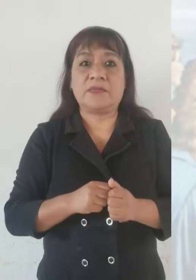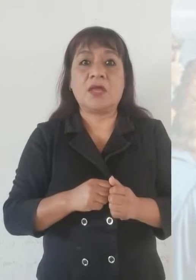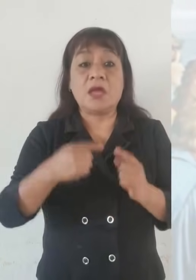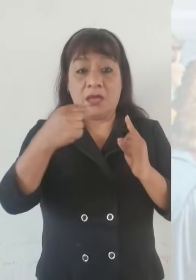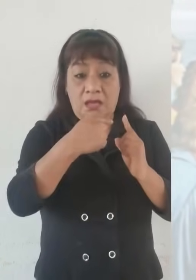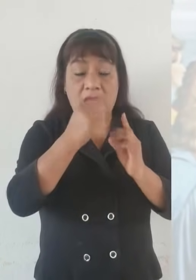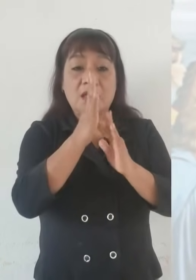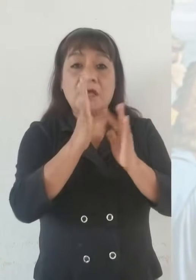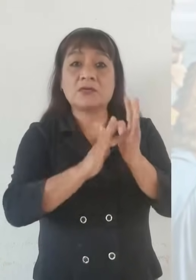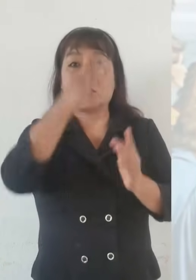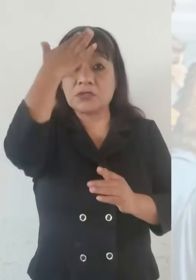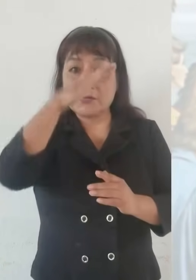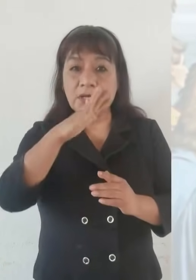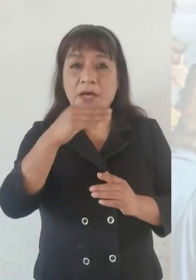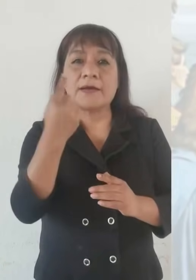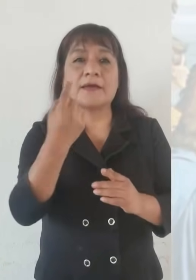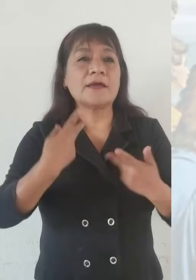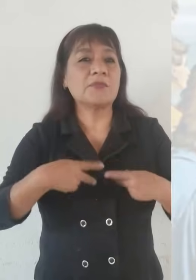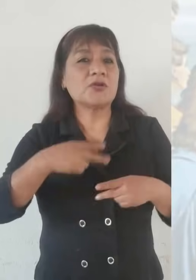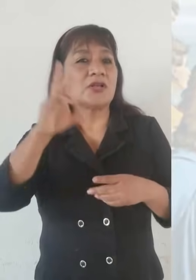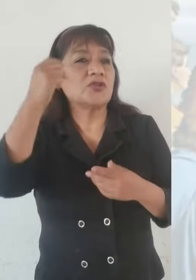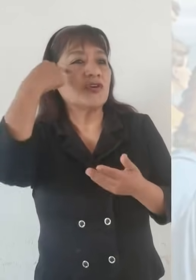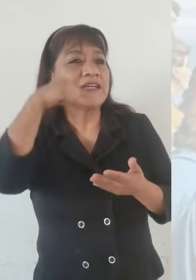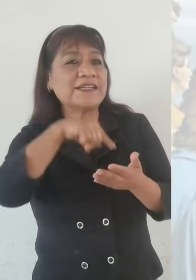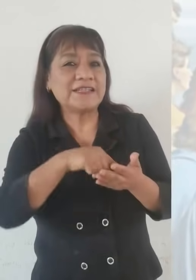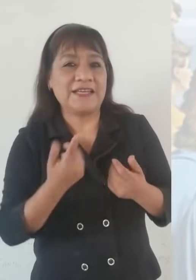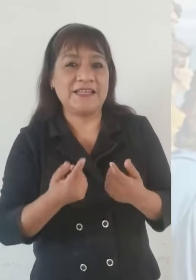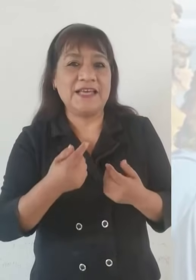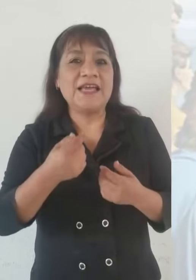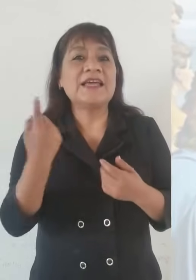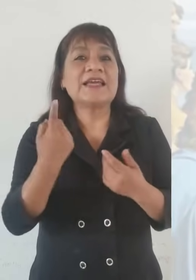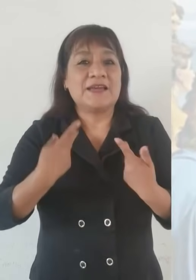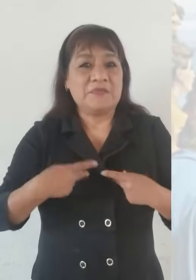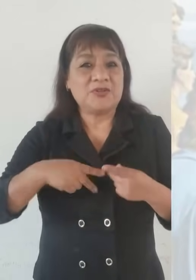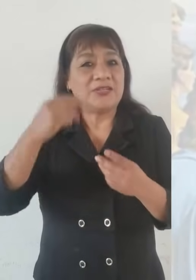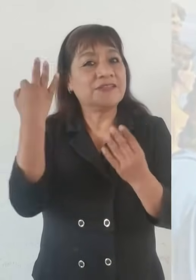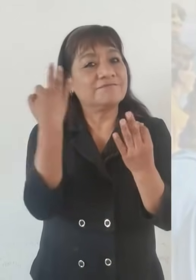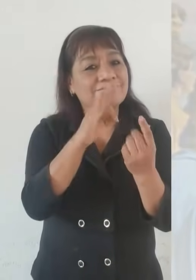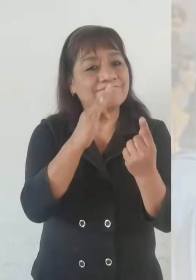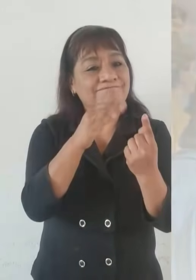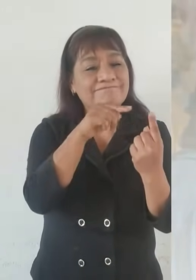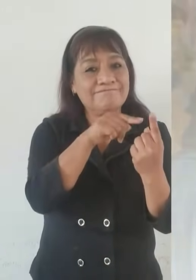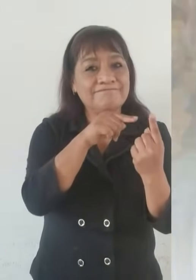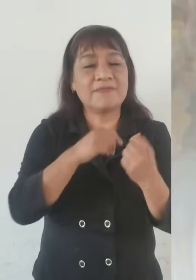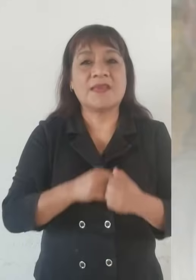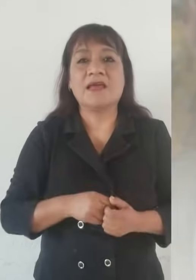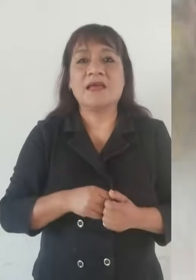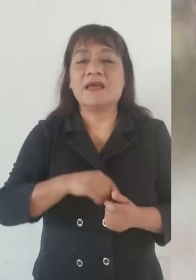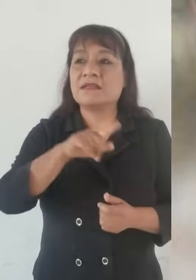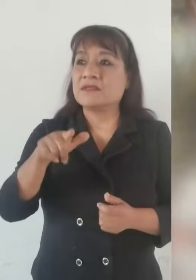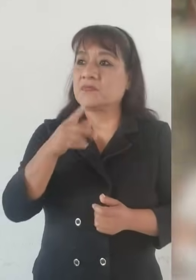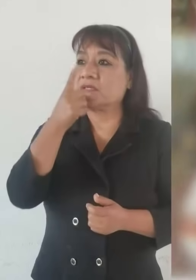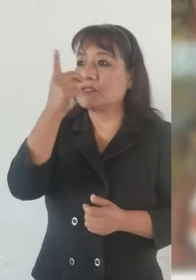efecto, Jesús sabía desde el principio quiénes no creían y quién lo habría de traicionar. Después